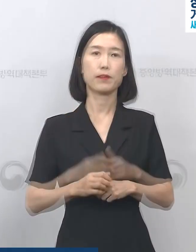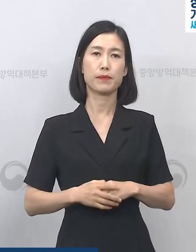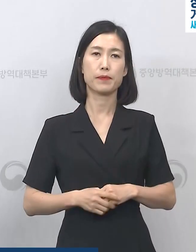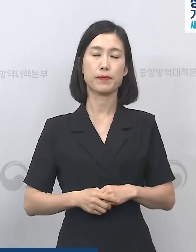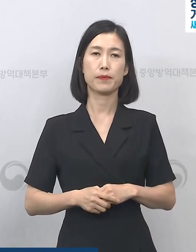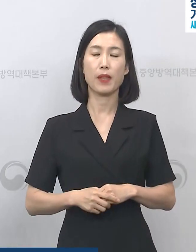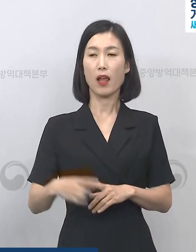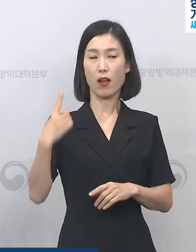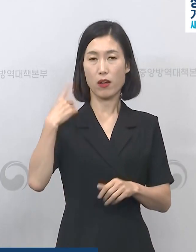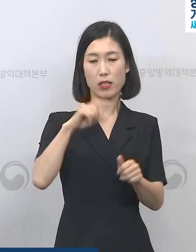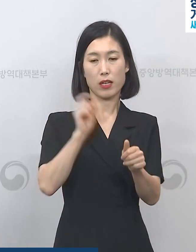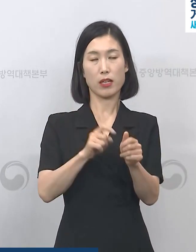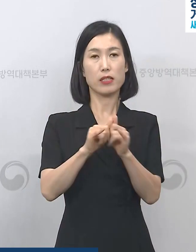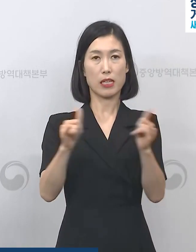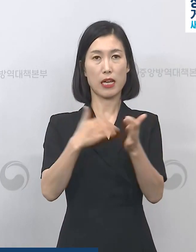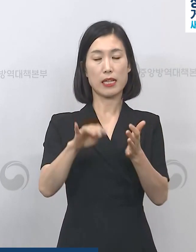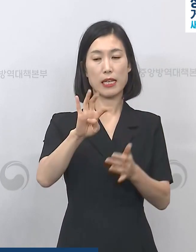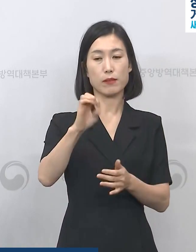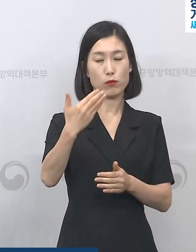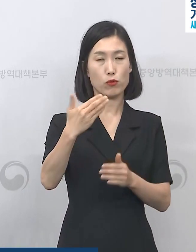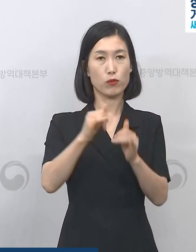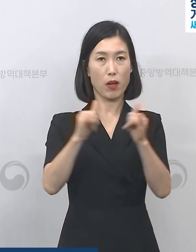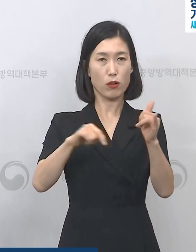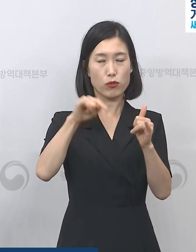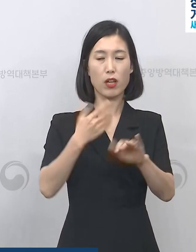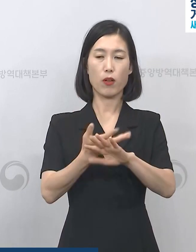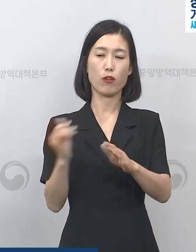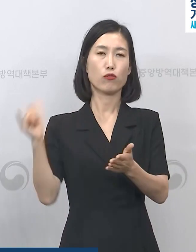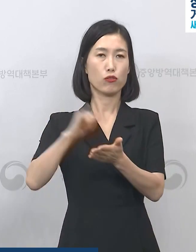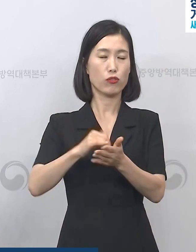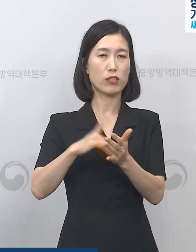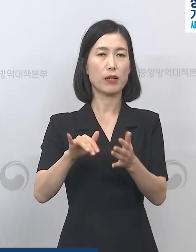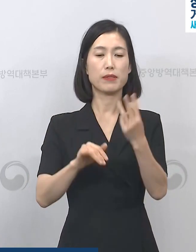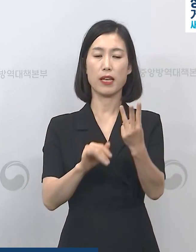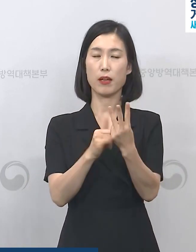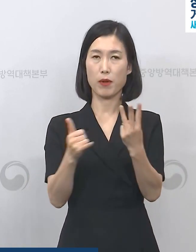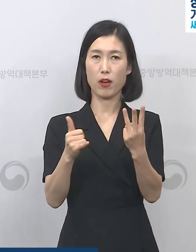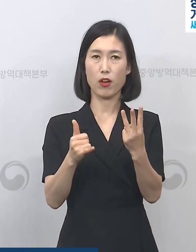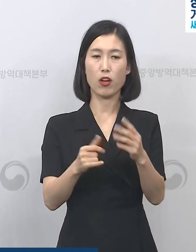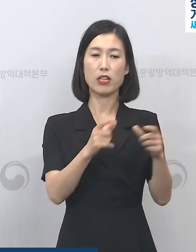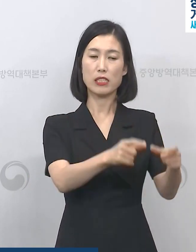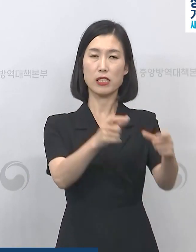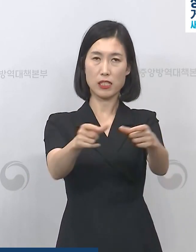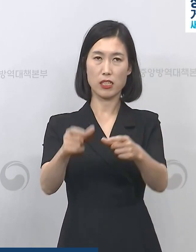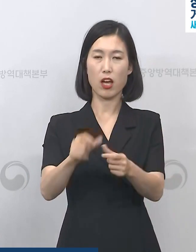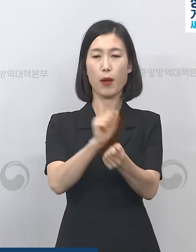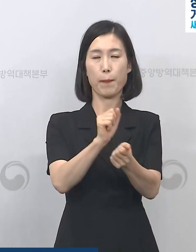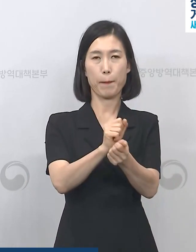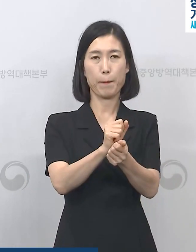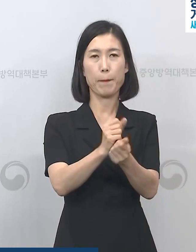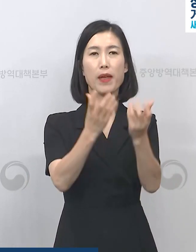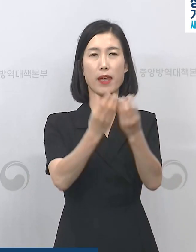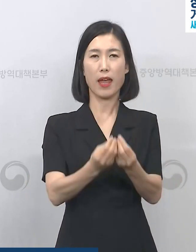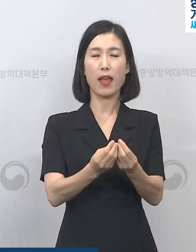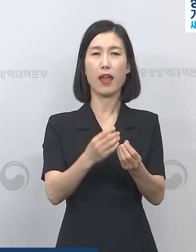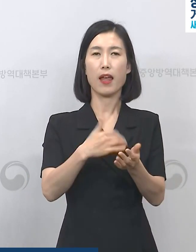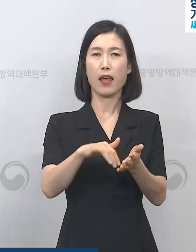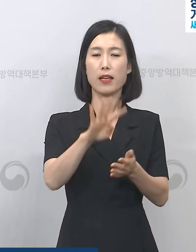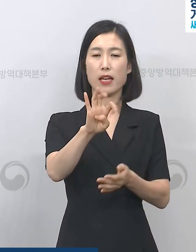11,590명입니다. 어제 확진된 49명 중 해외 유입은 3명이었고, 지역사회 감염 사례가